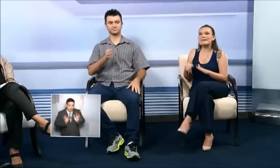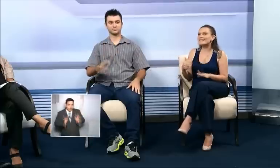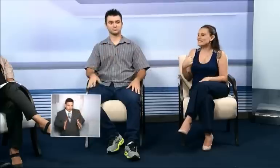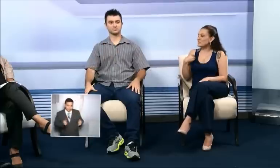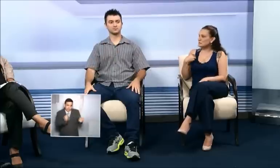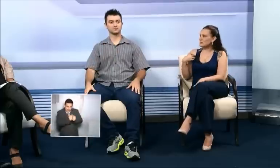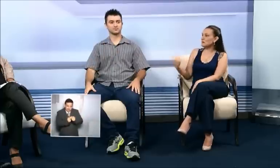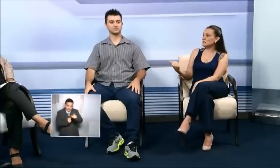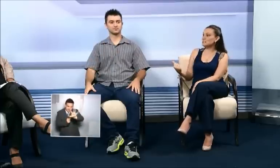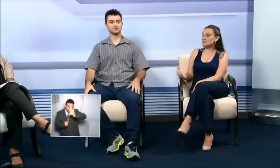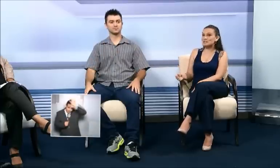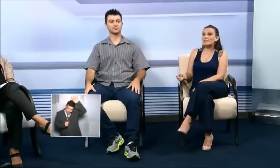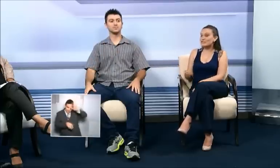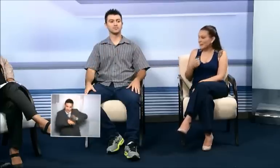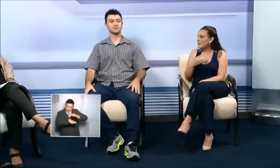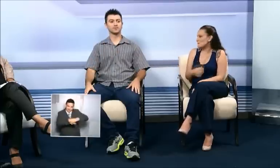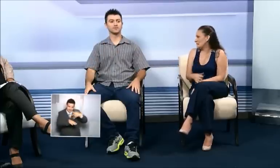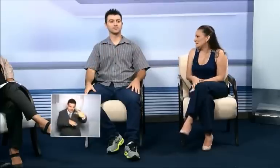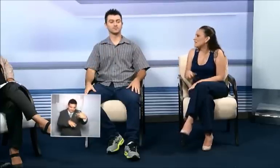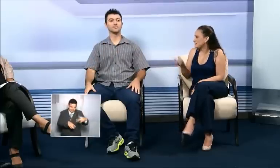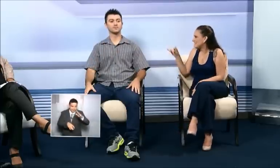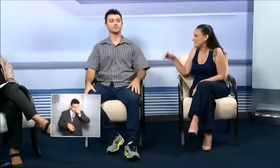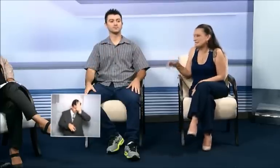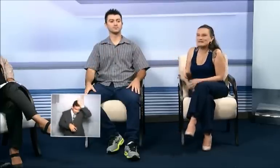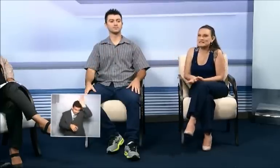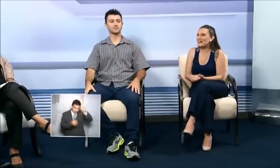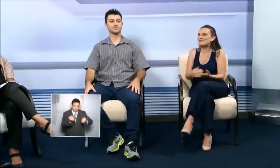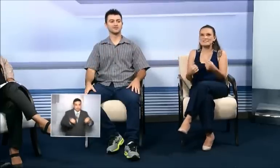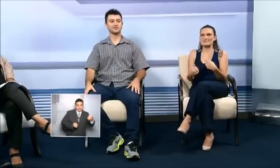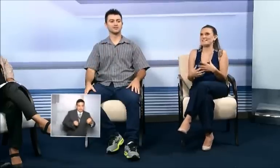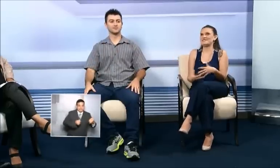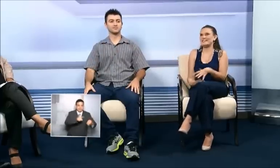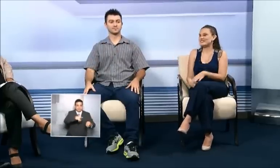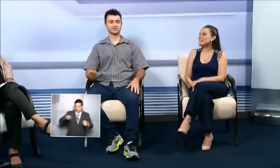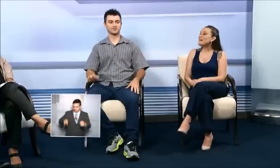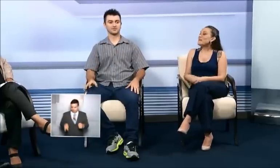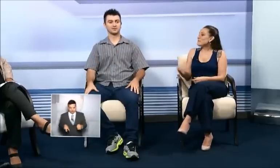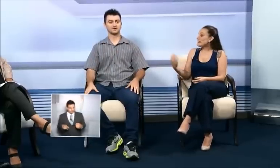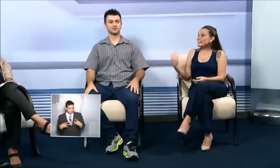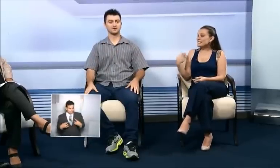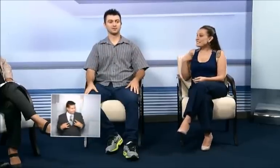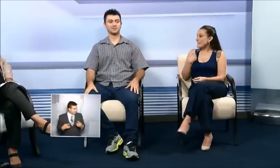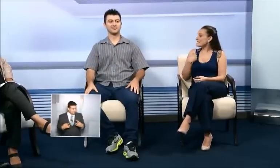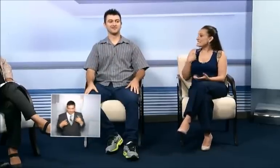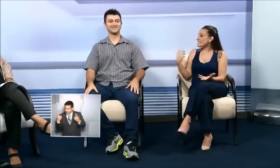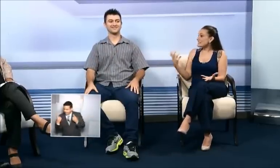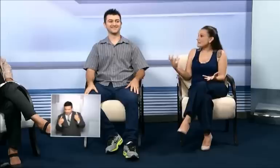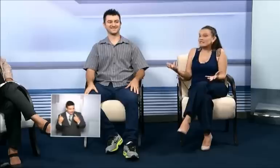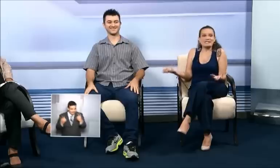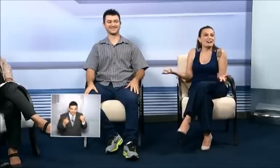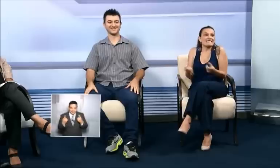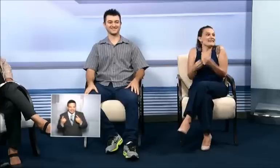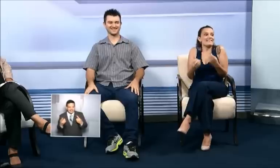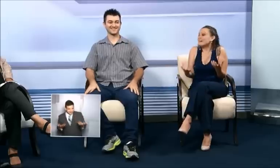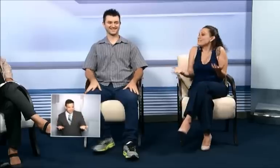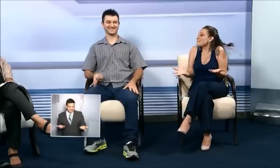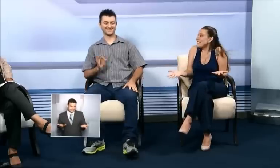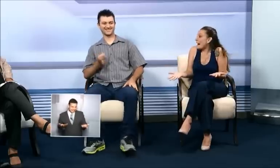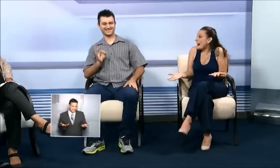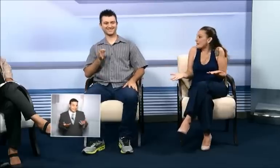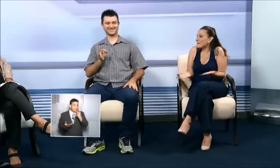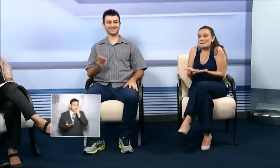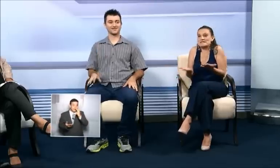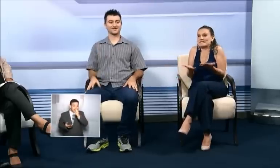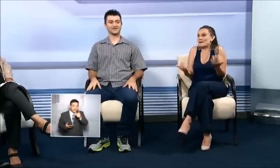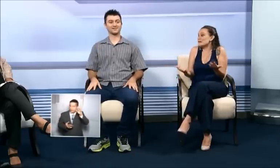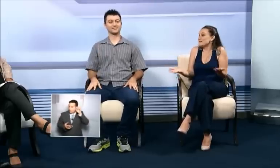a primeira vez que eu andei com ele dirigindo, eu fiquei com medo. Eu avisei ele depois. Falei, ai, Bruno, tô morrendo de medo. Porque a gente tem essa sensação de que, nossa, ele não vai